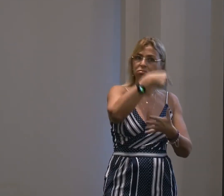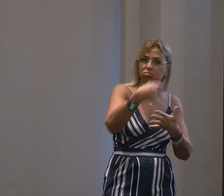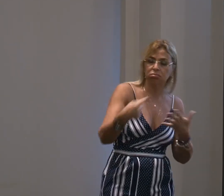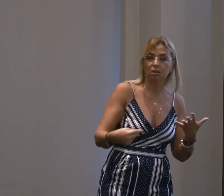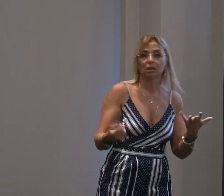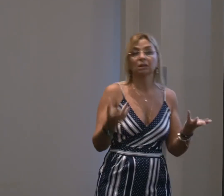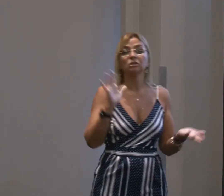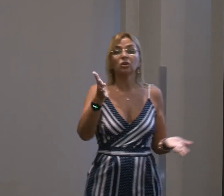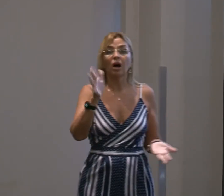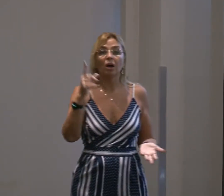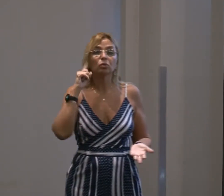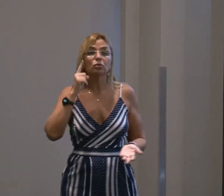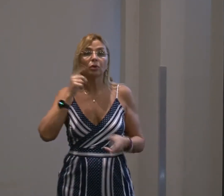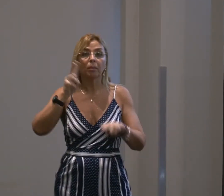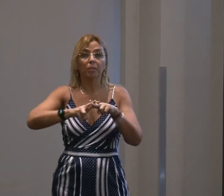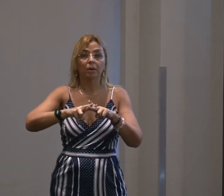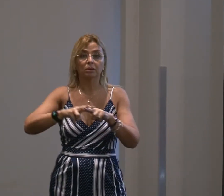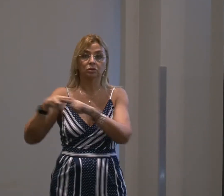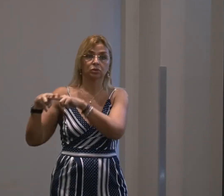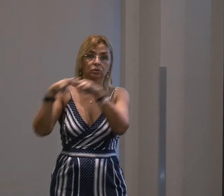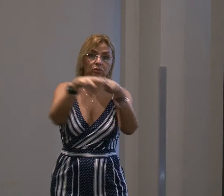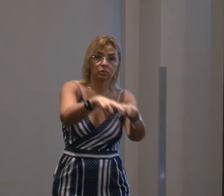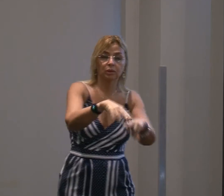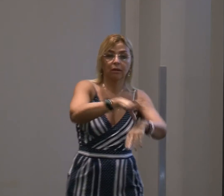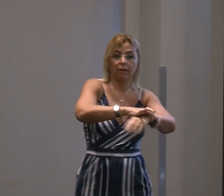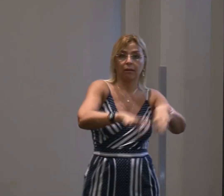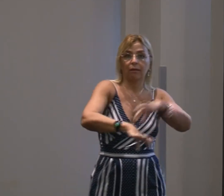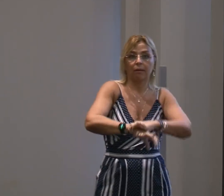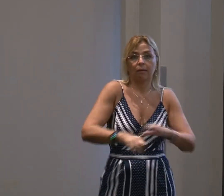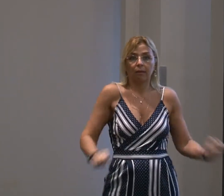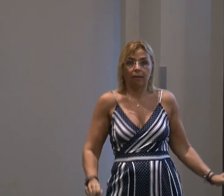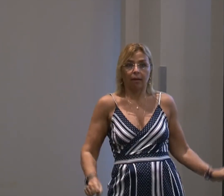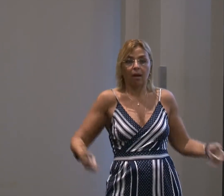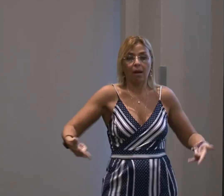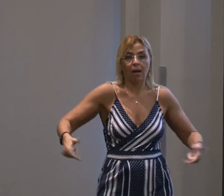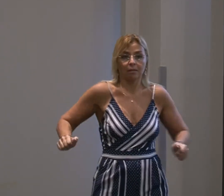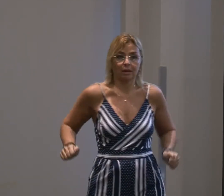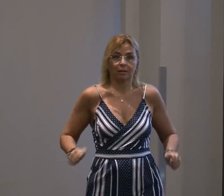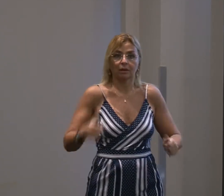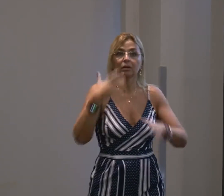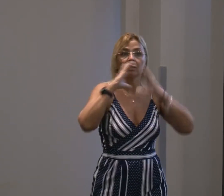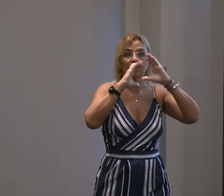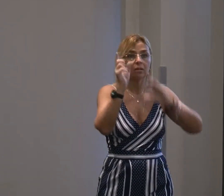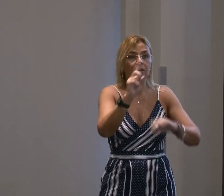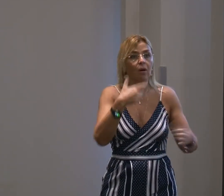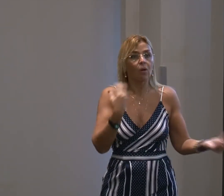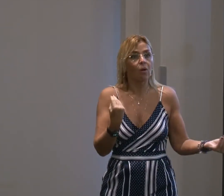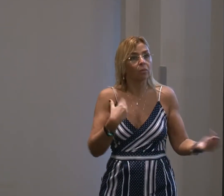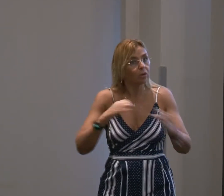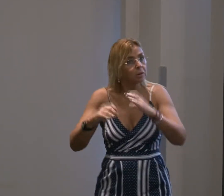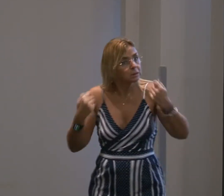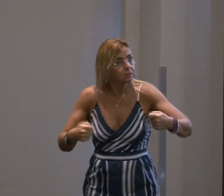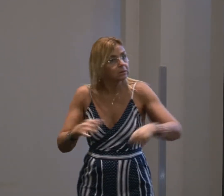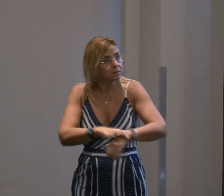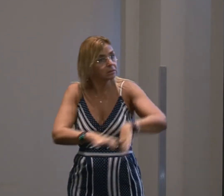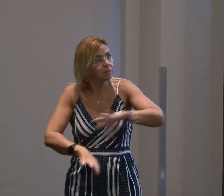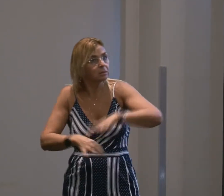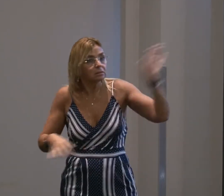de morte. Já aconteceu de terem pacientes que morreram por conta de falta de orientação, de não entender como que funcionava, o que deveria